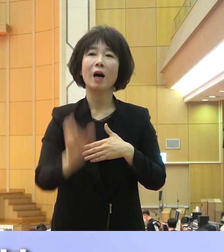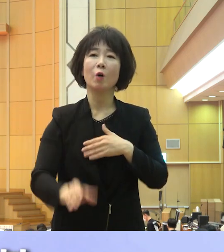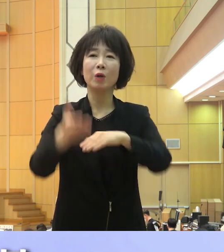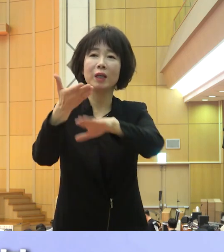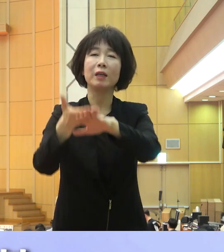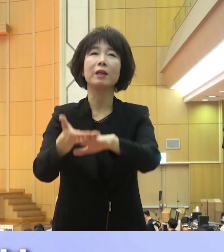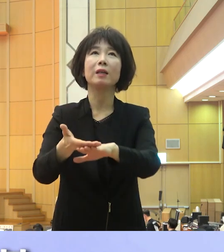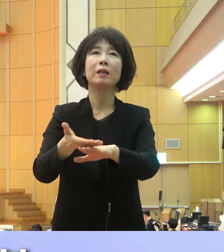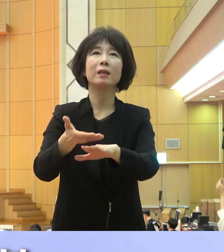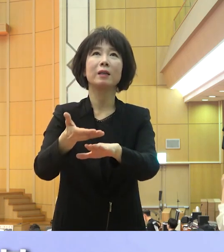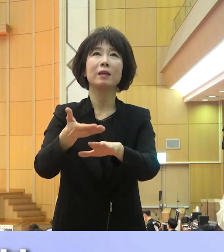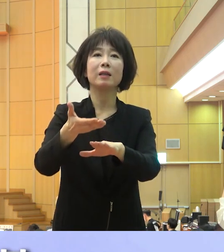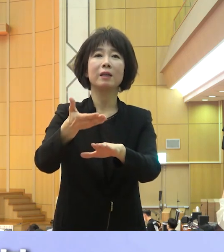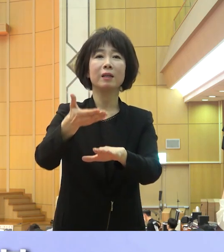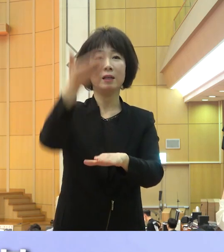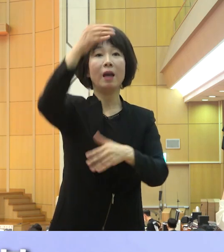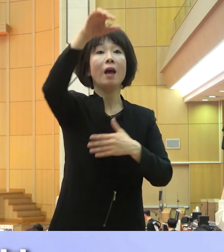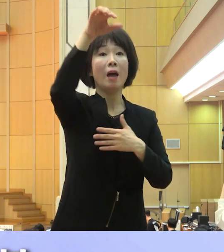십자가